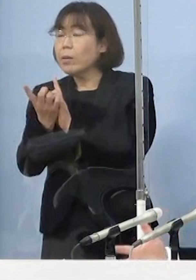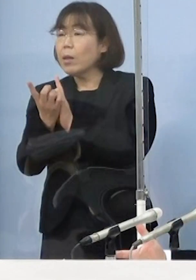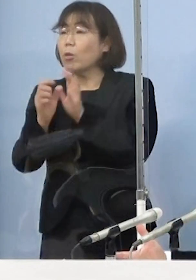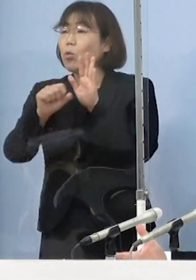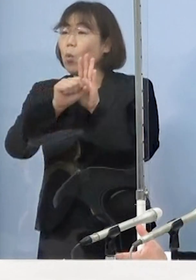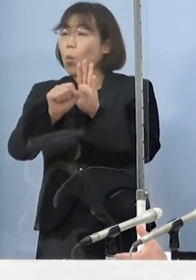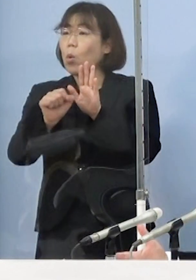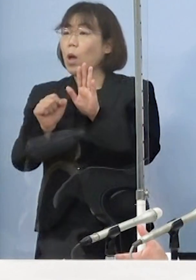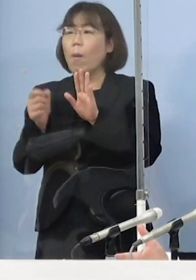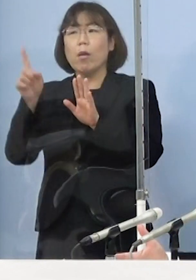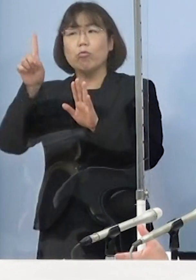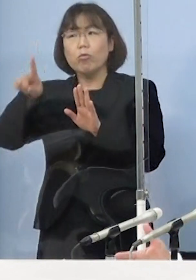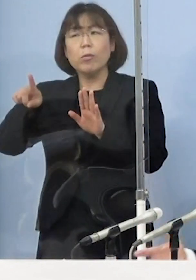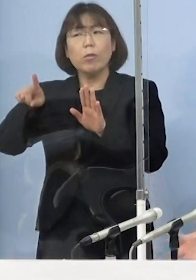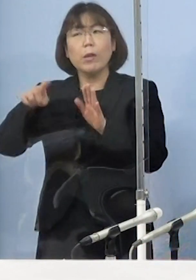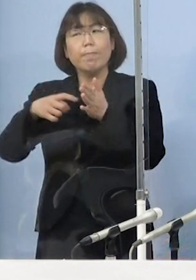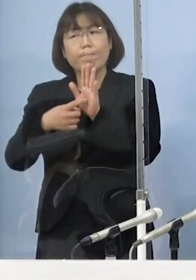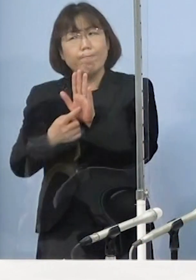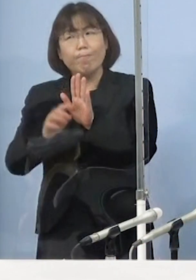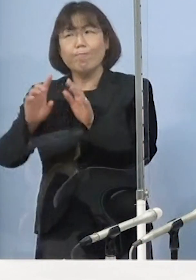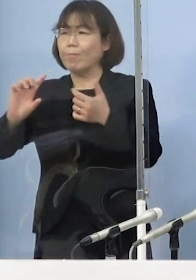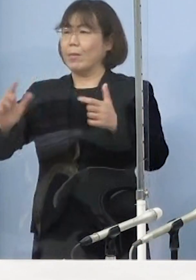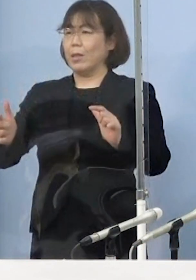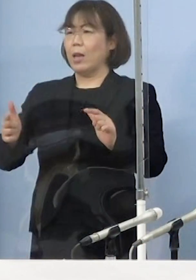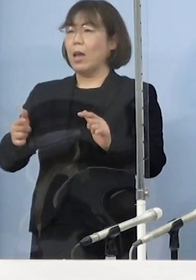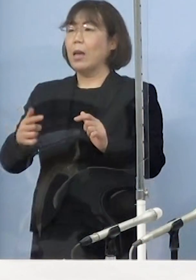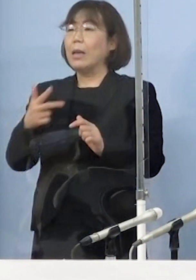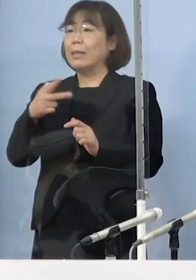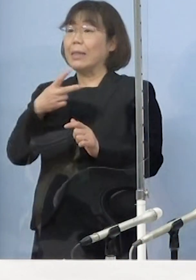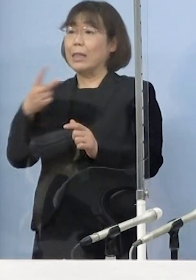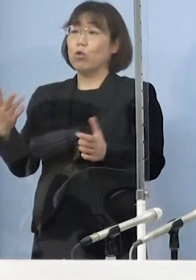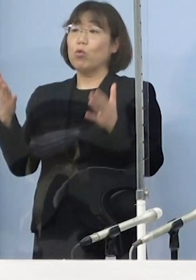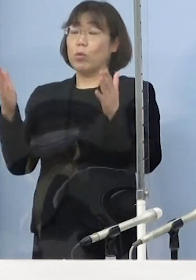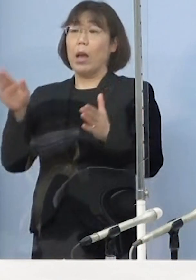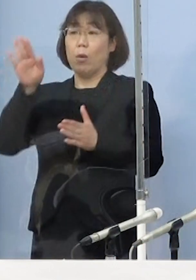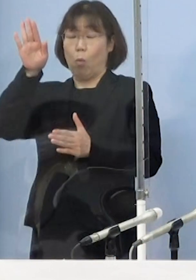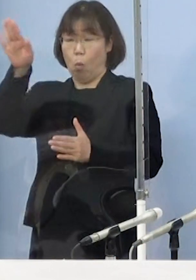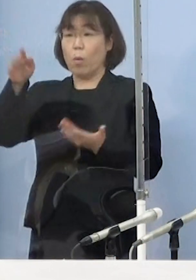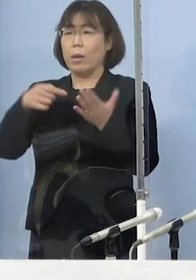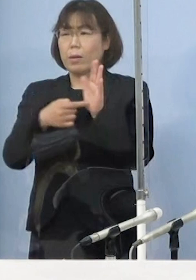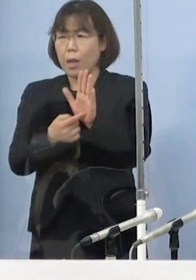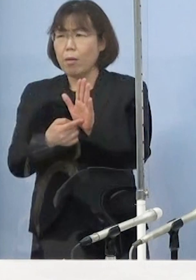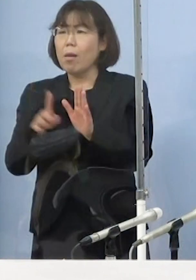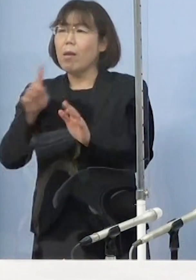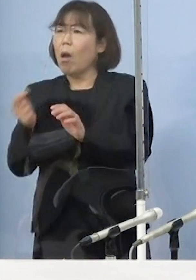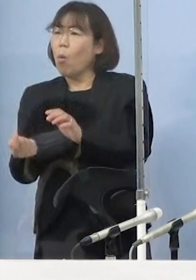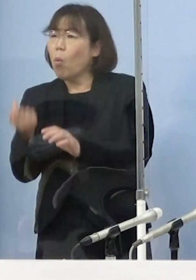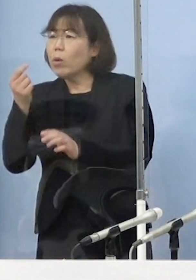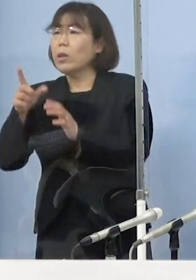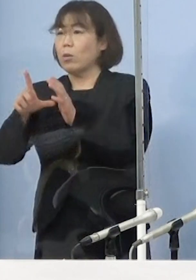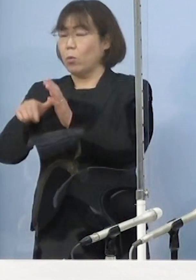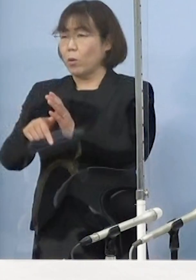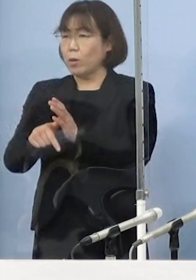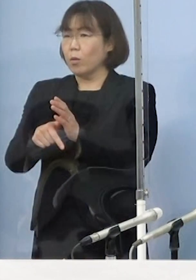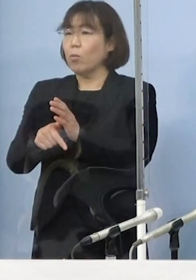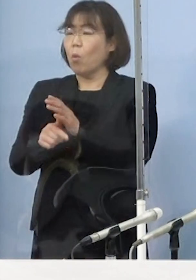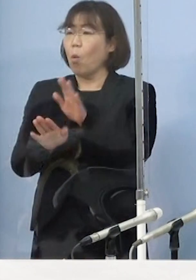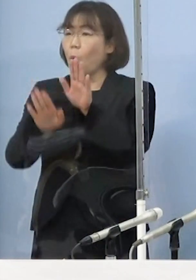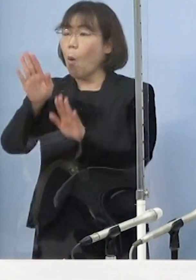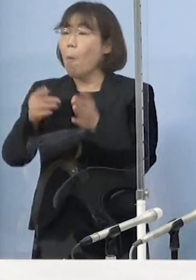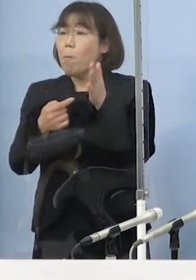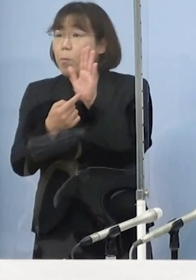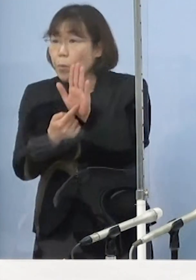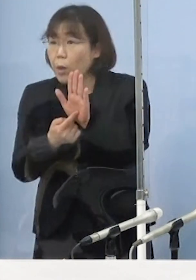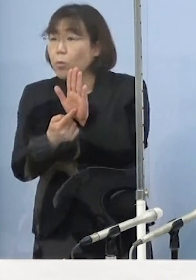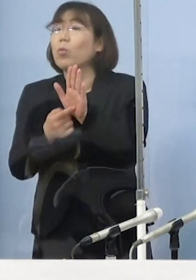くて2週間後に出る、あるいは何か起こった場合のその減少が出るのが2週間後となると、5月